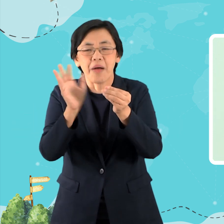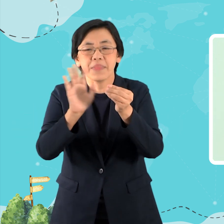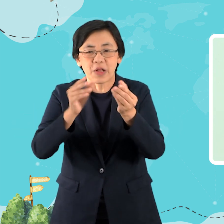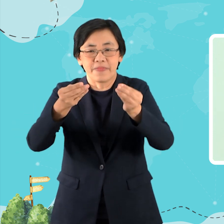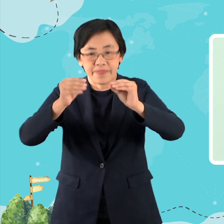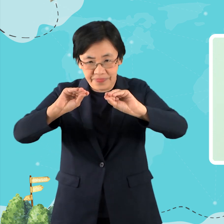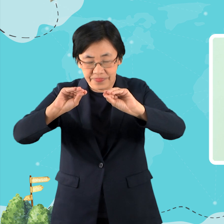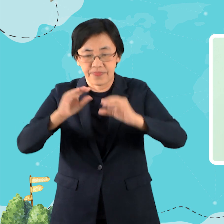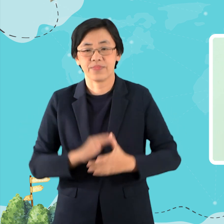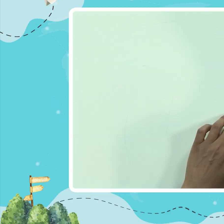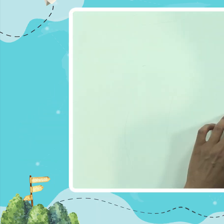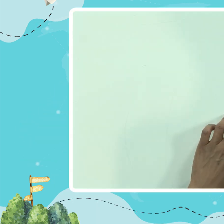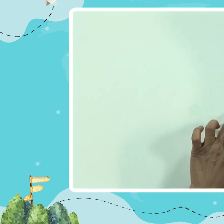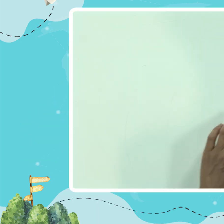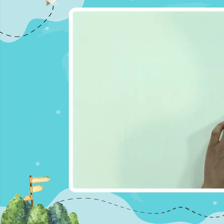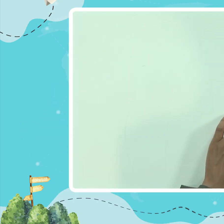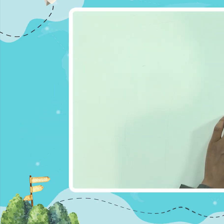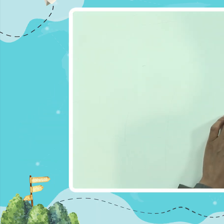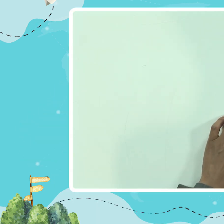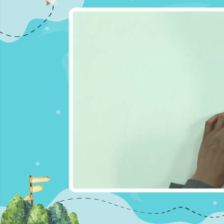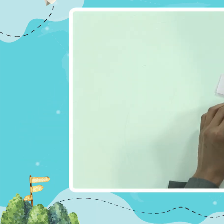าษเนี่ยเคลื่อน